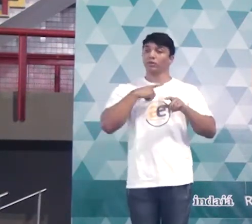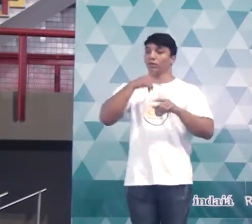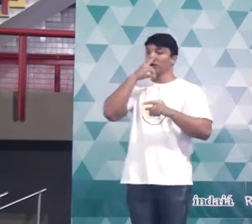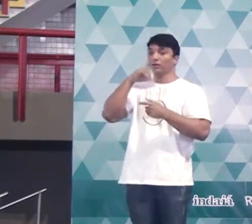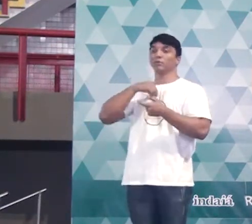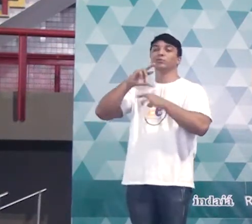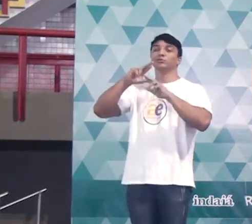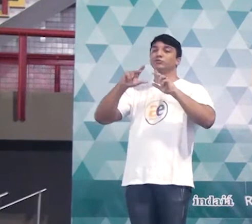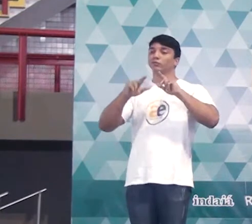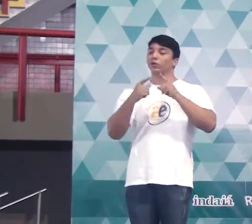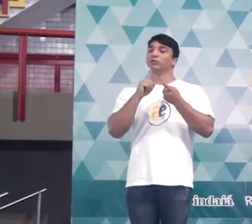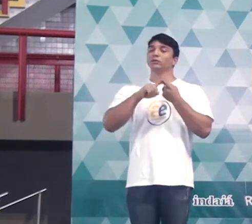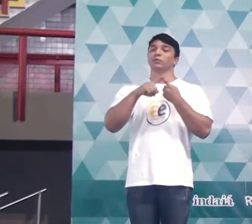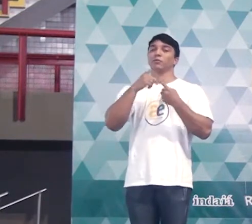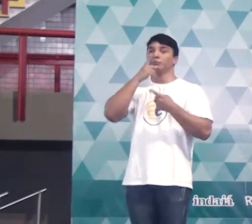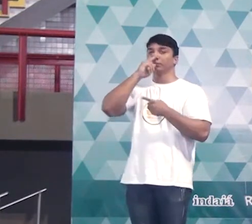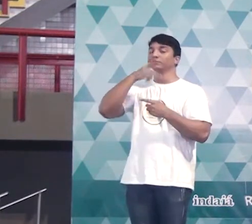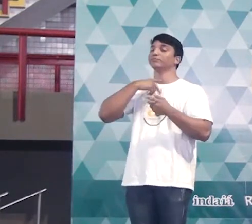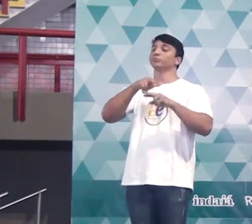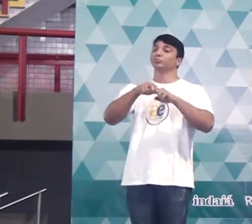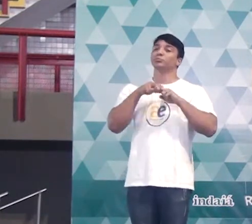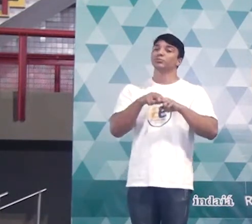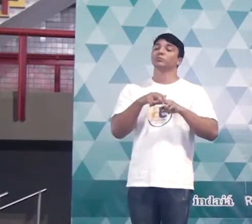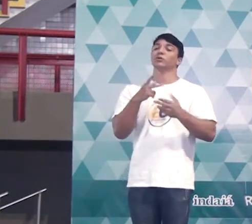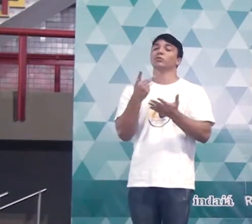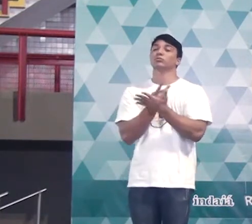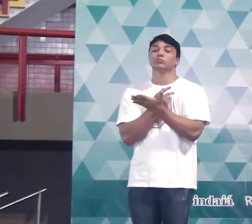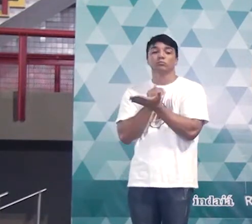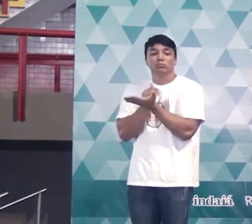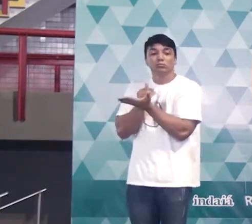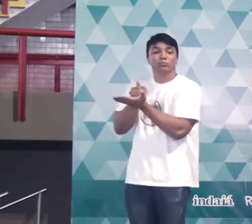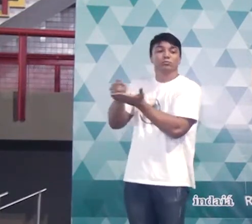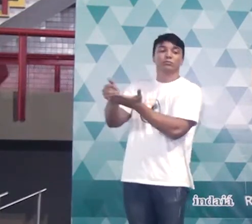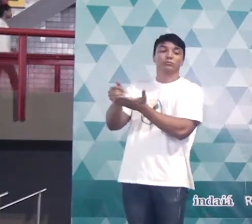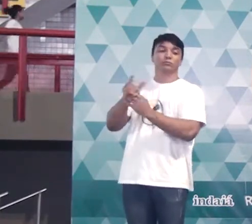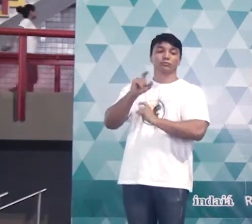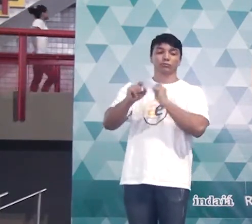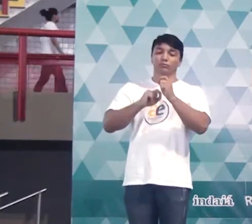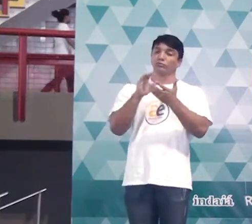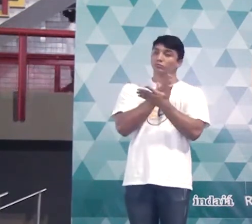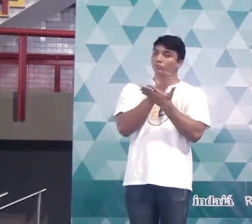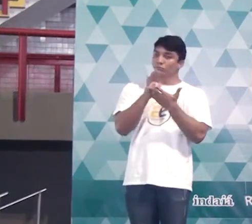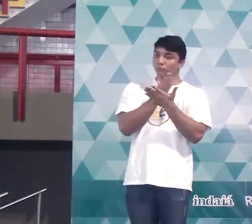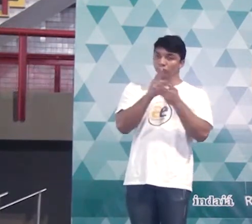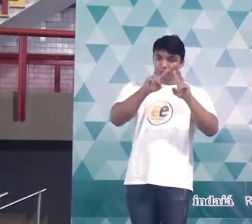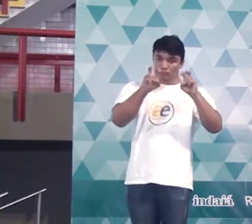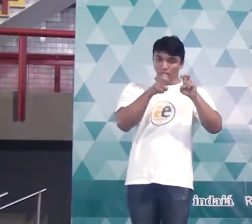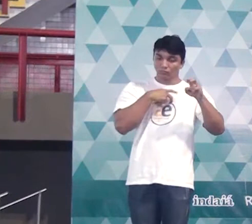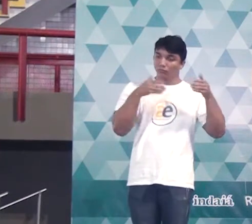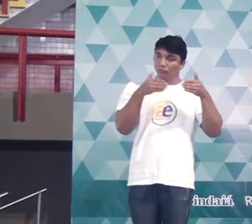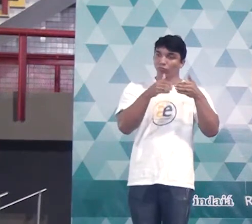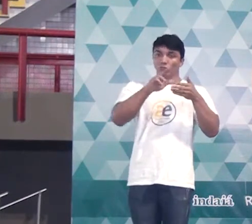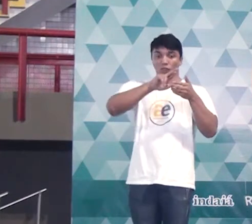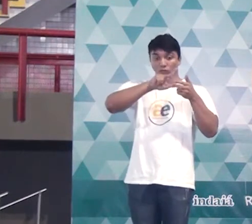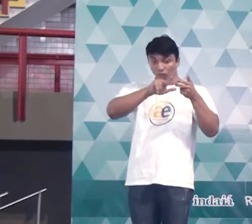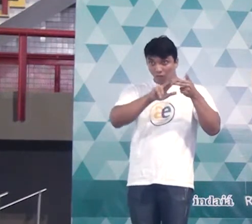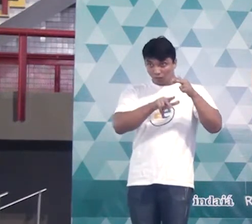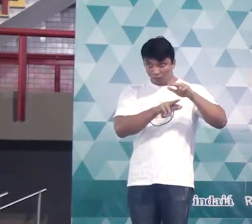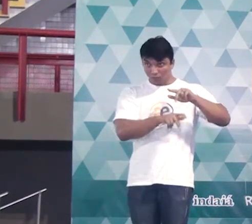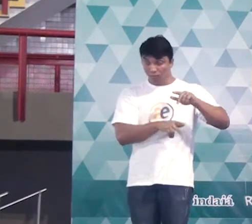são situacionais. E é nesse contexto que vamos perceber aqui alguns aspectos de